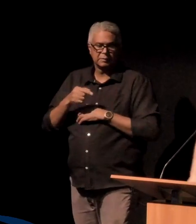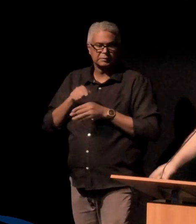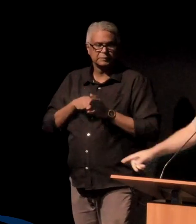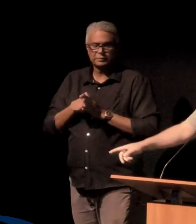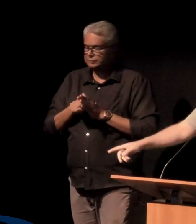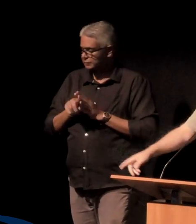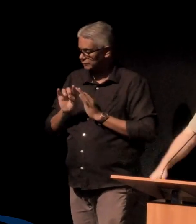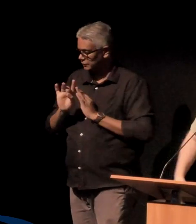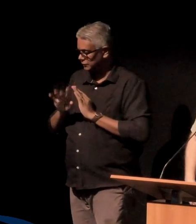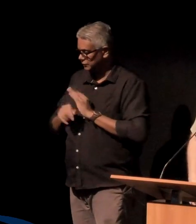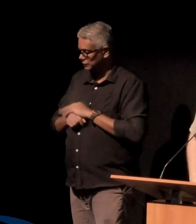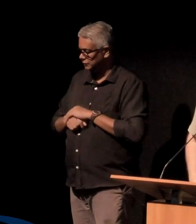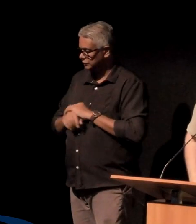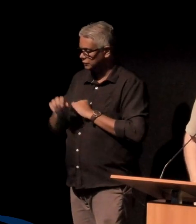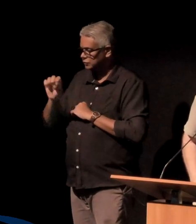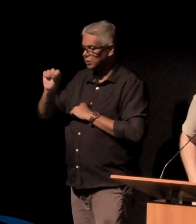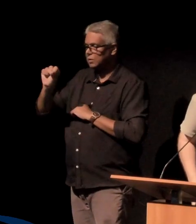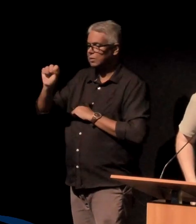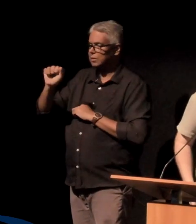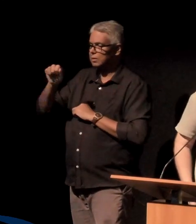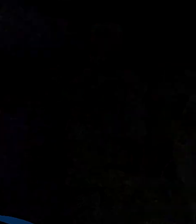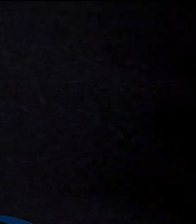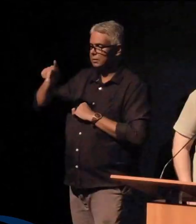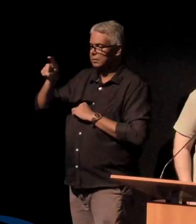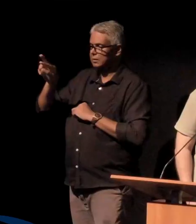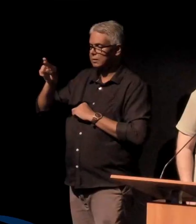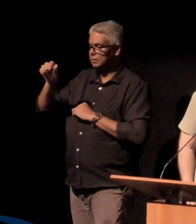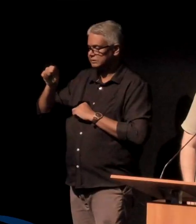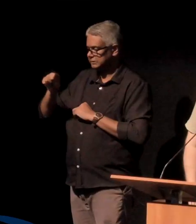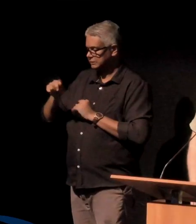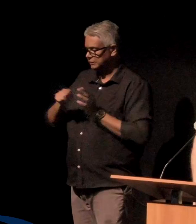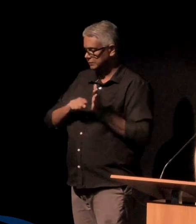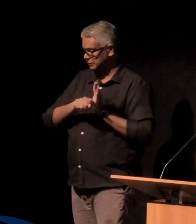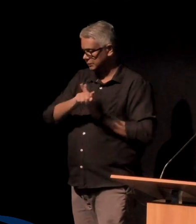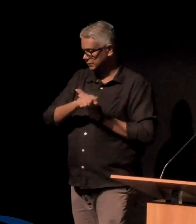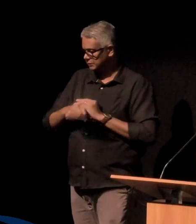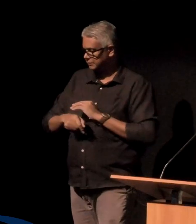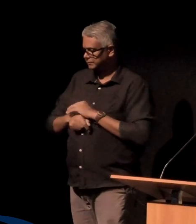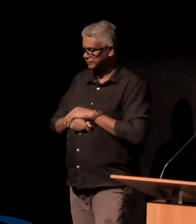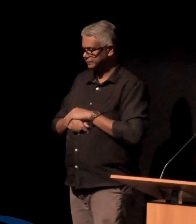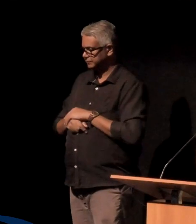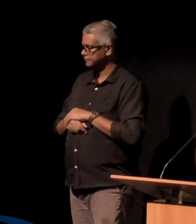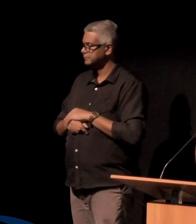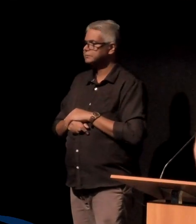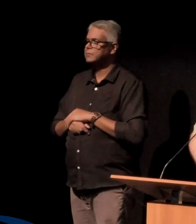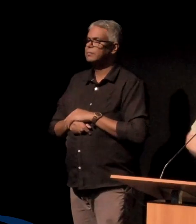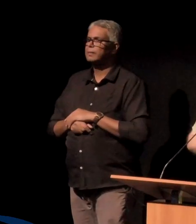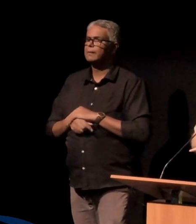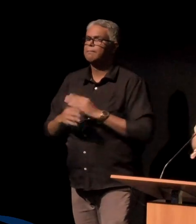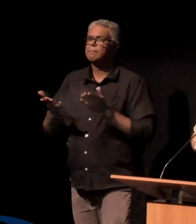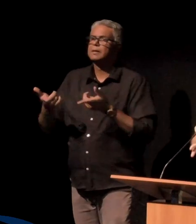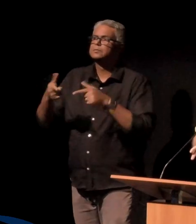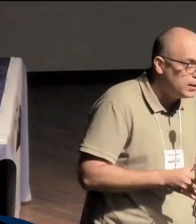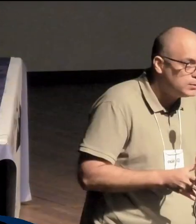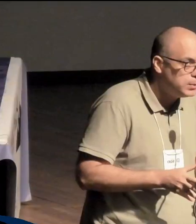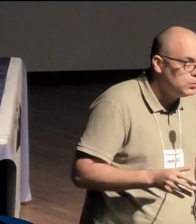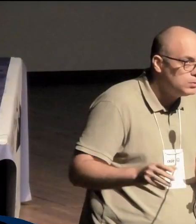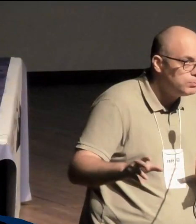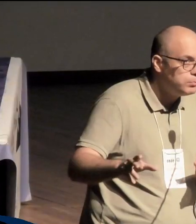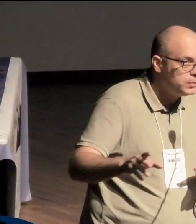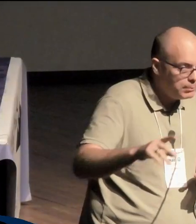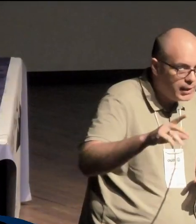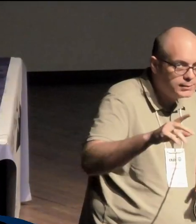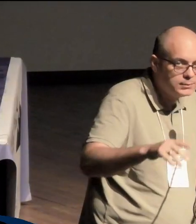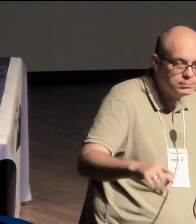acho que está só a Sandra aqui que tá preenchendo aqui a gente já faz a pergunta para Silvia pessoal se não tiver mais ninguém eu encerro aqui